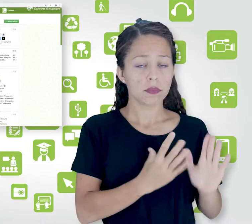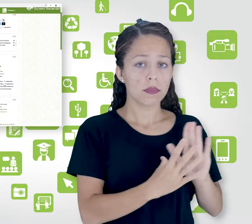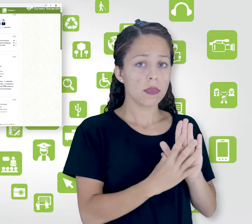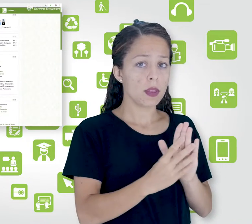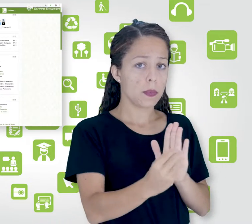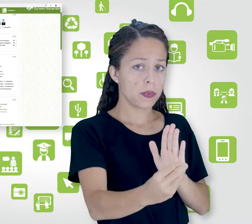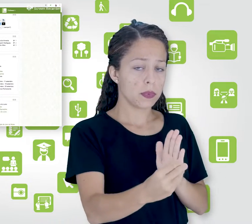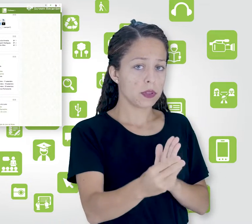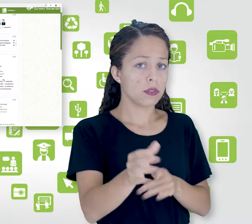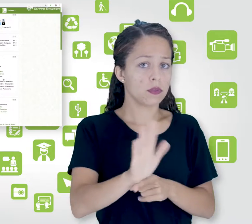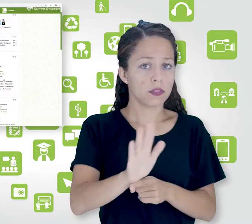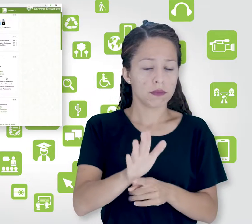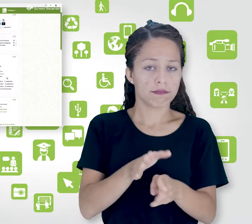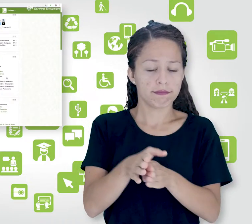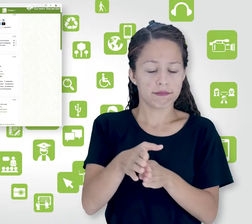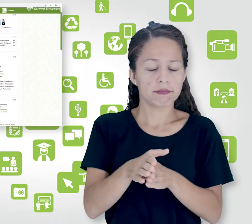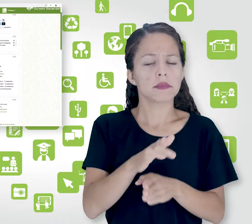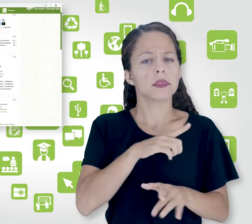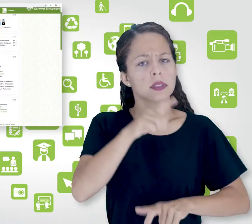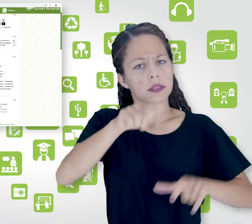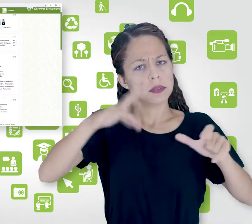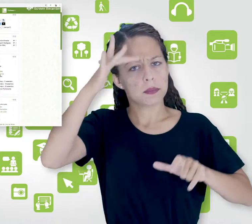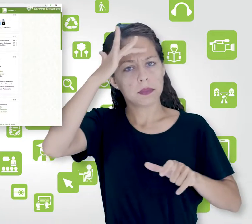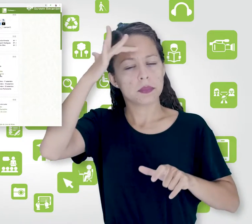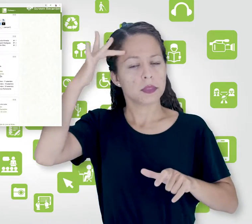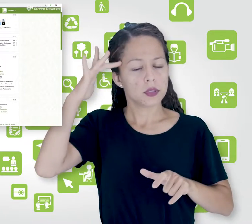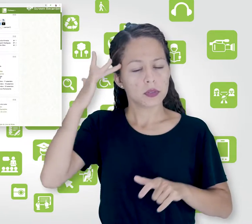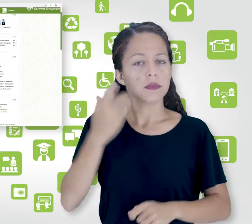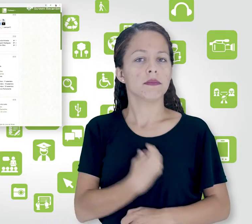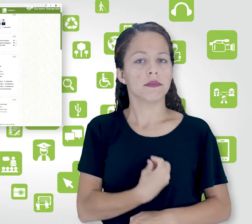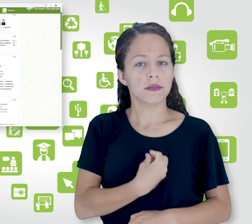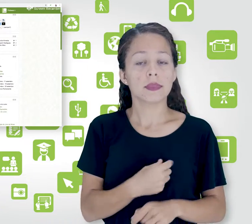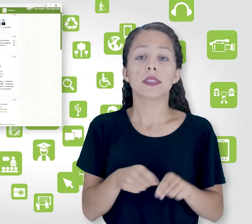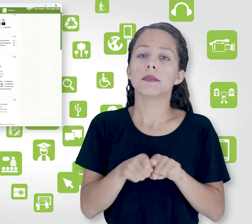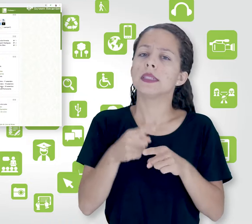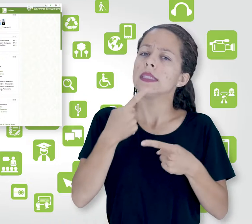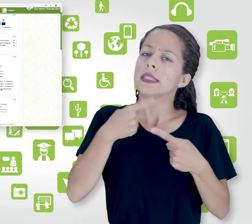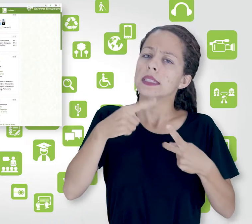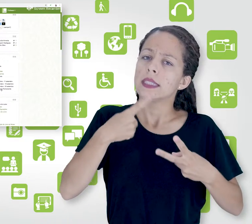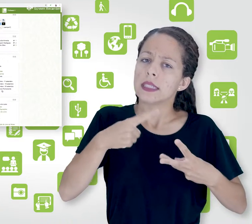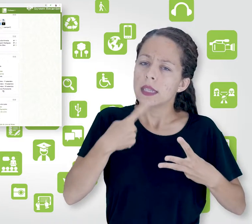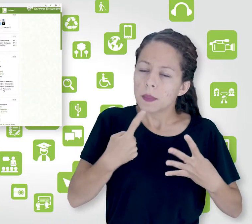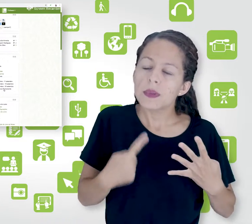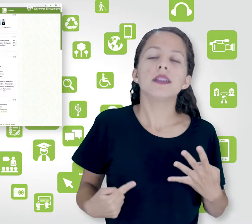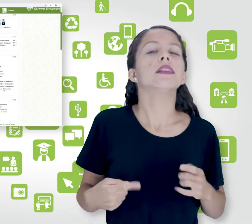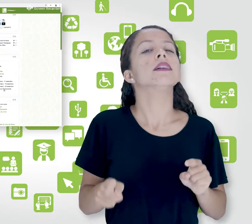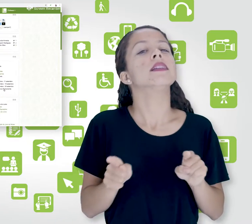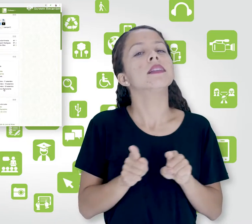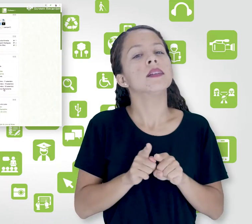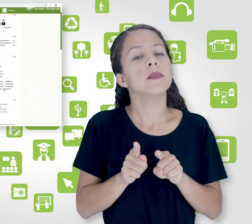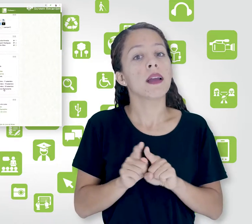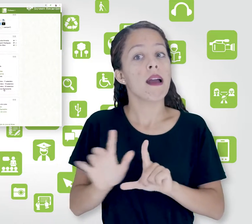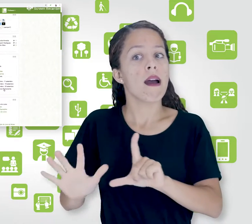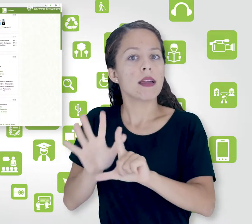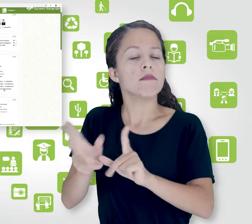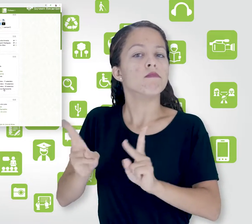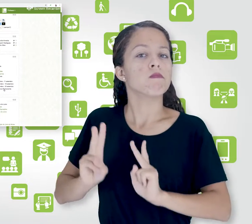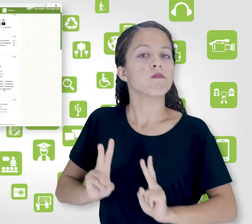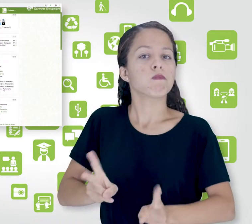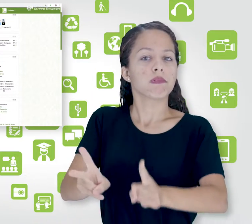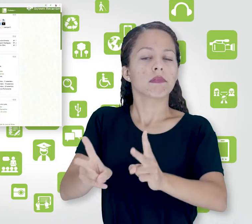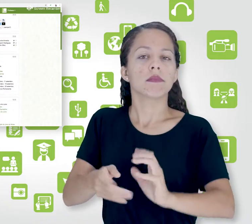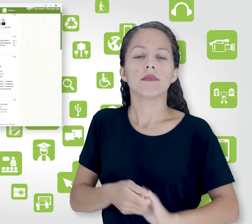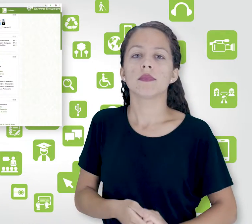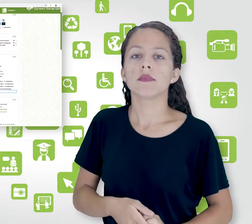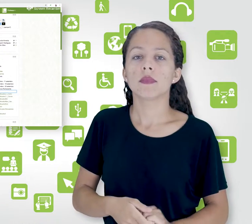morde tudo aqui que a sala modelo de tutoriais tem aqui os participantes emblemas geral as semanas e a área